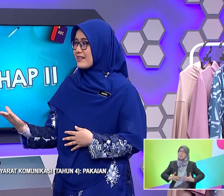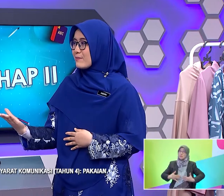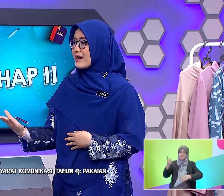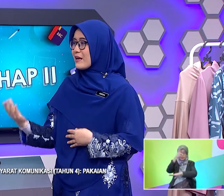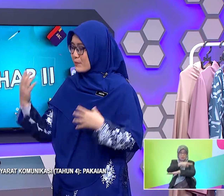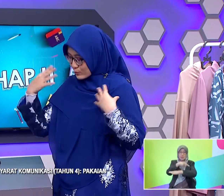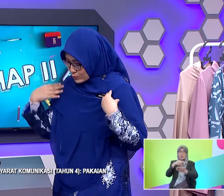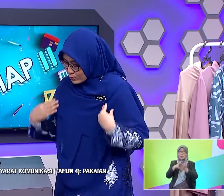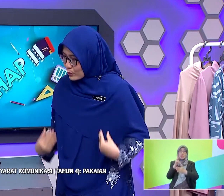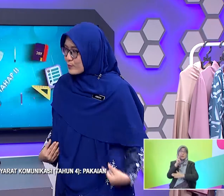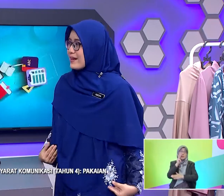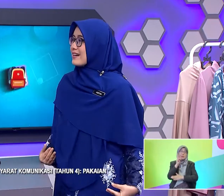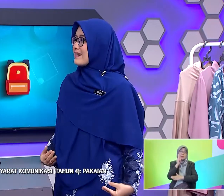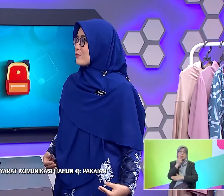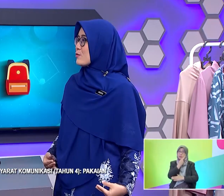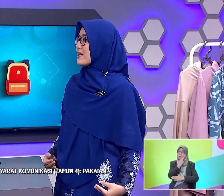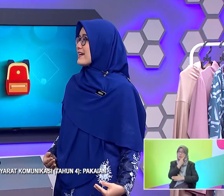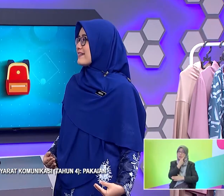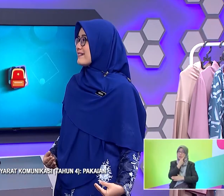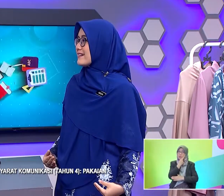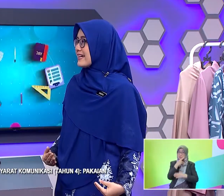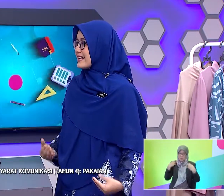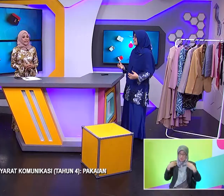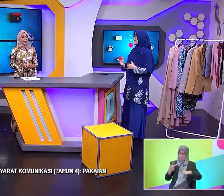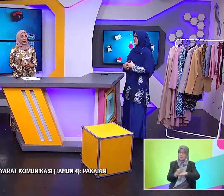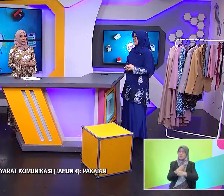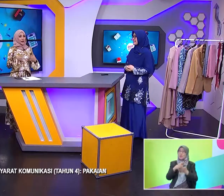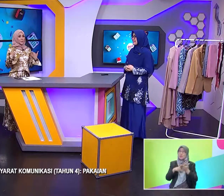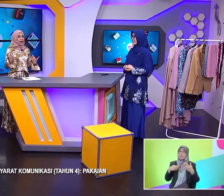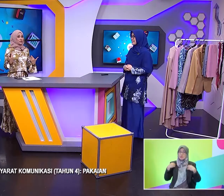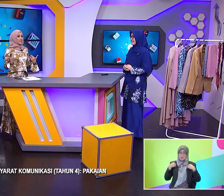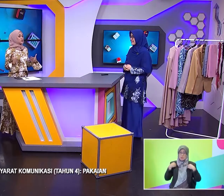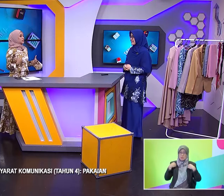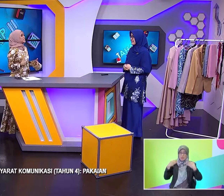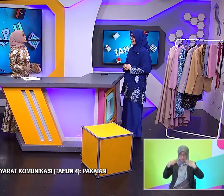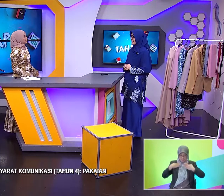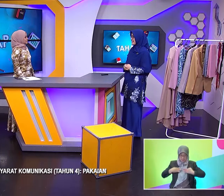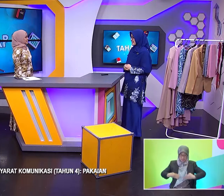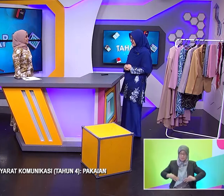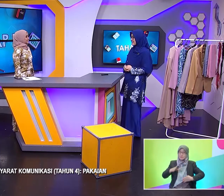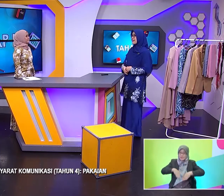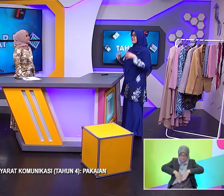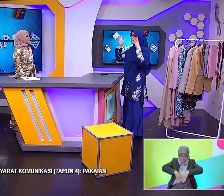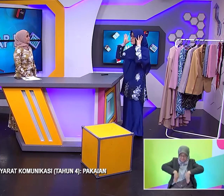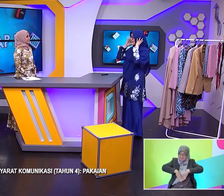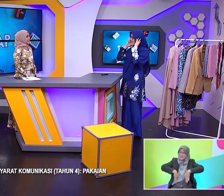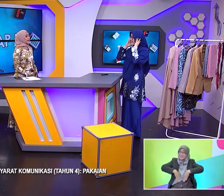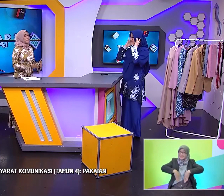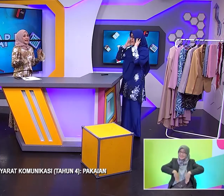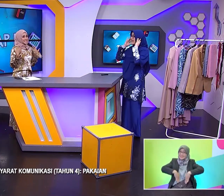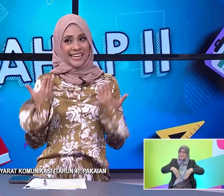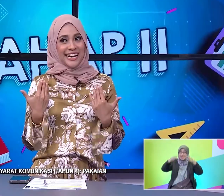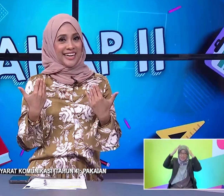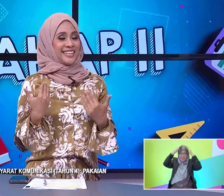ini ke akhirnya pakai App untuk tutup pakai tubuh Ballerina hari ini karena pakai Blows dan juga scan atas depan